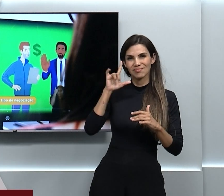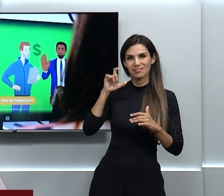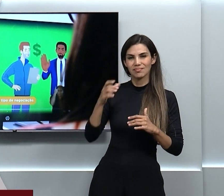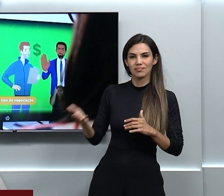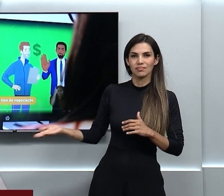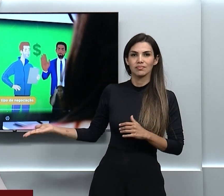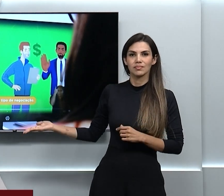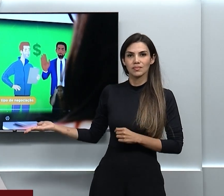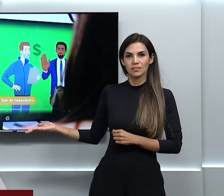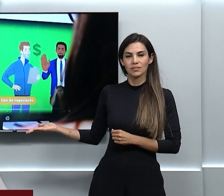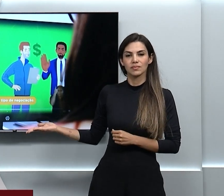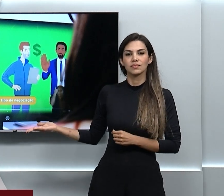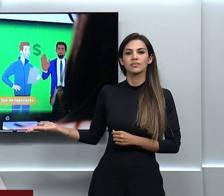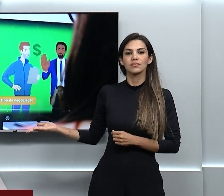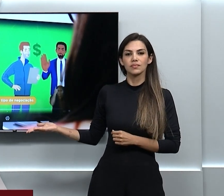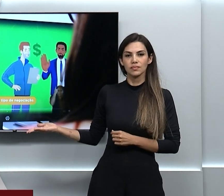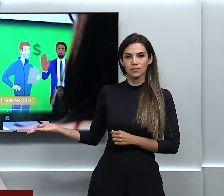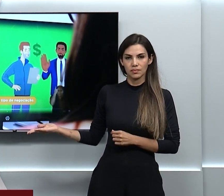@AGEAB-Goiás,